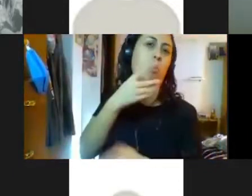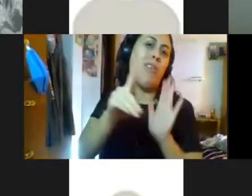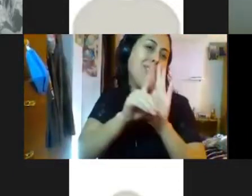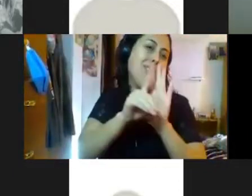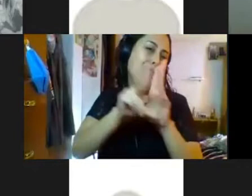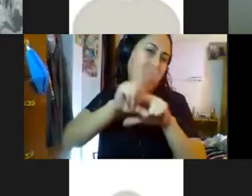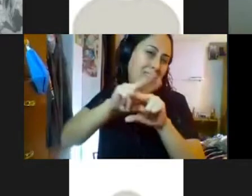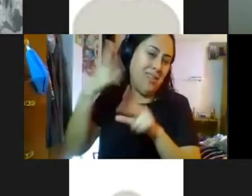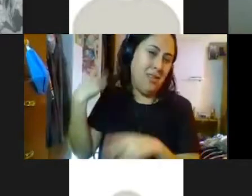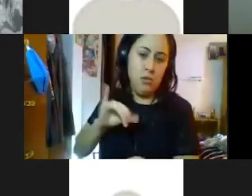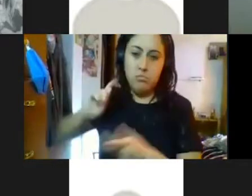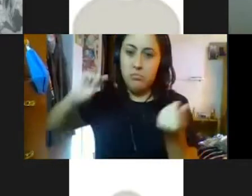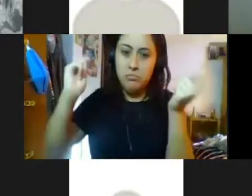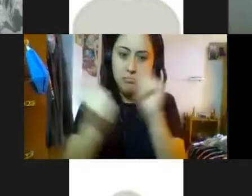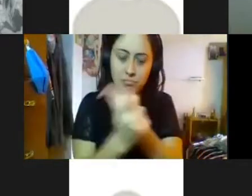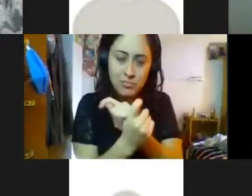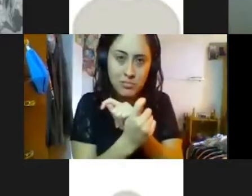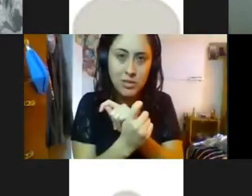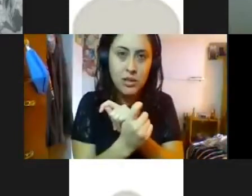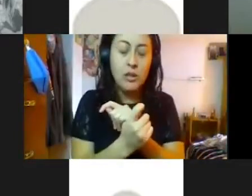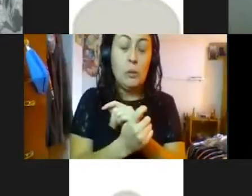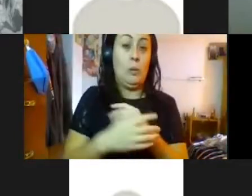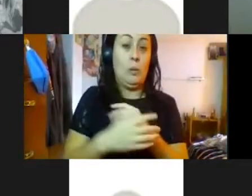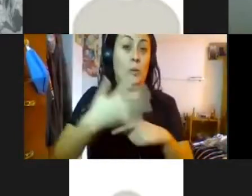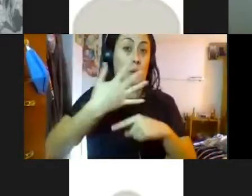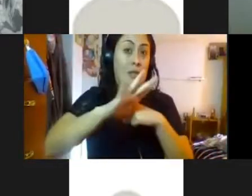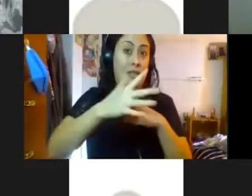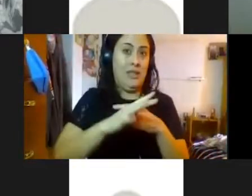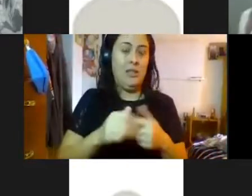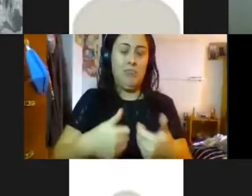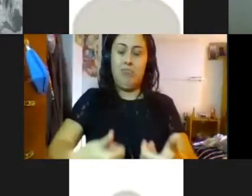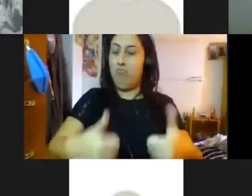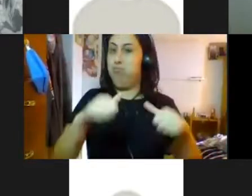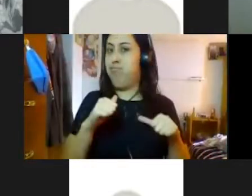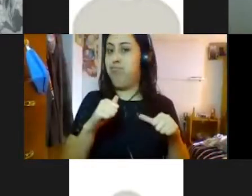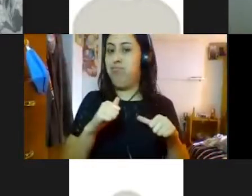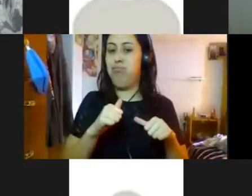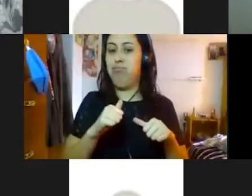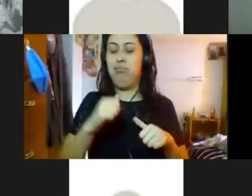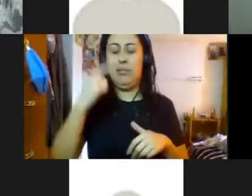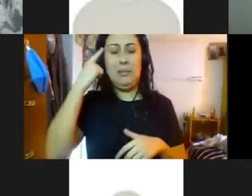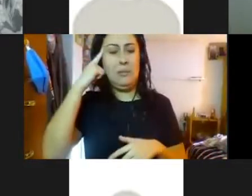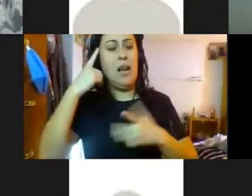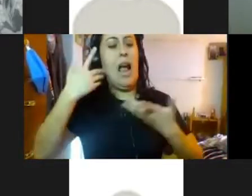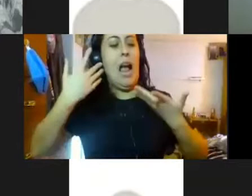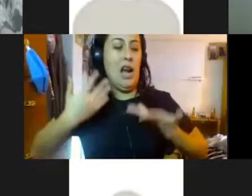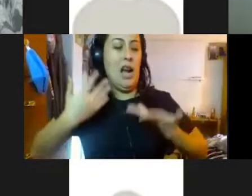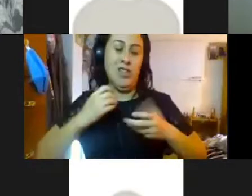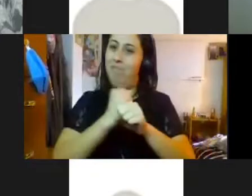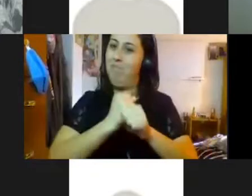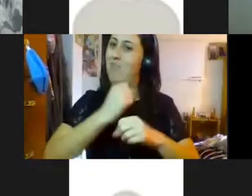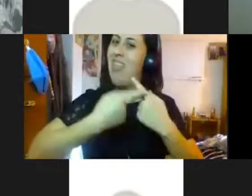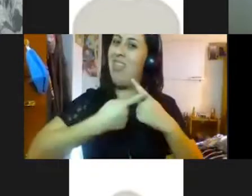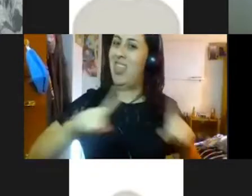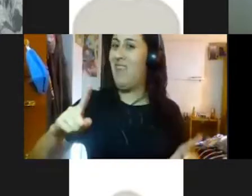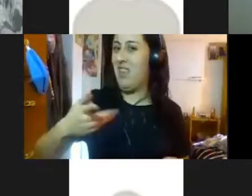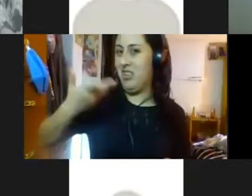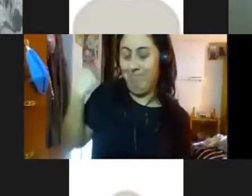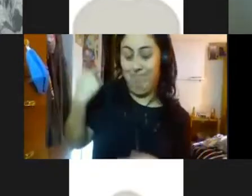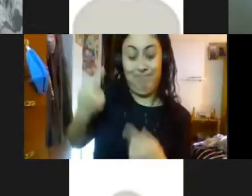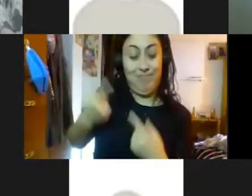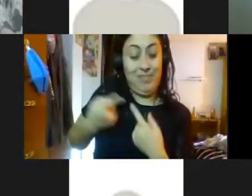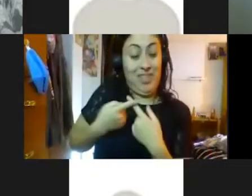estudiantes fue un desafío bastante grande en relación a cambiar de dinámicas. Se produjo desde